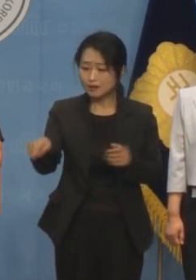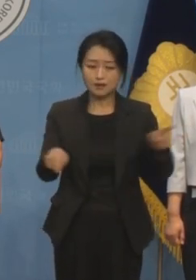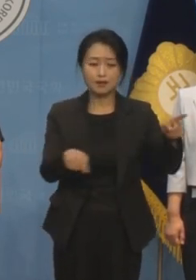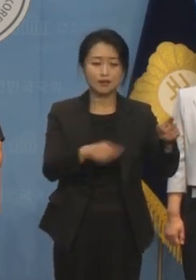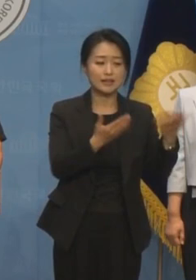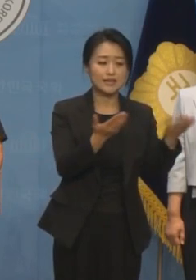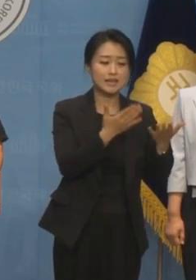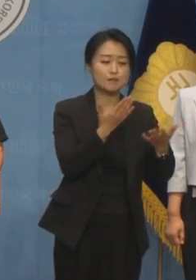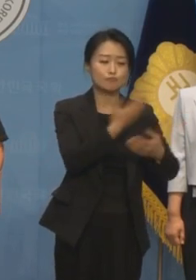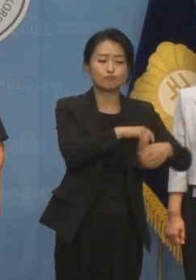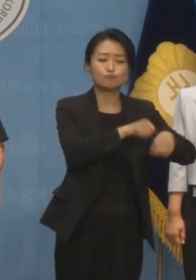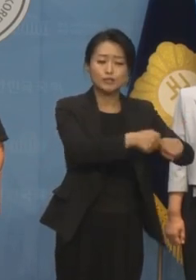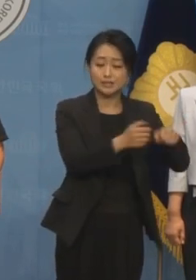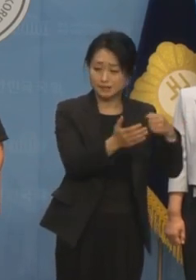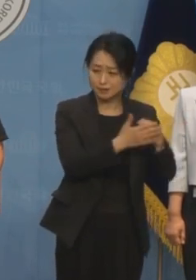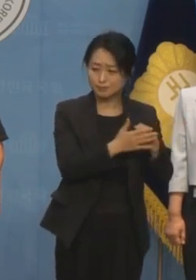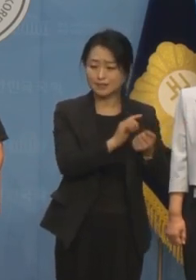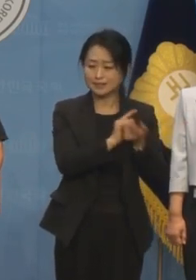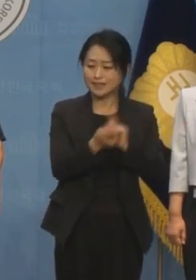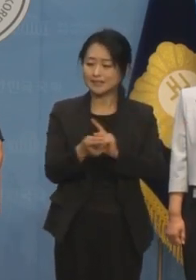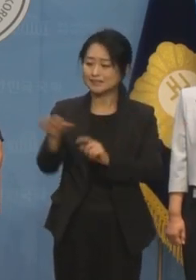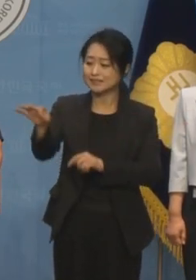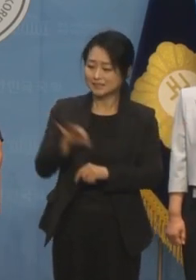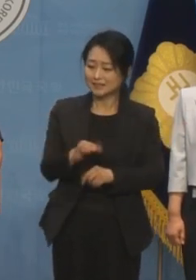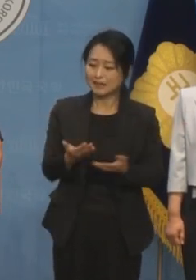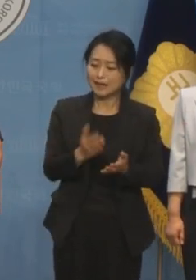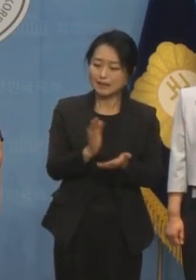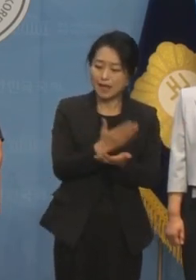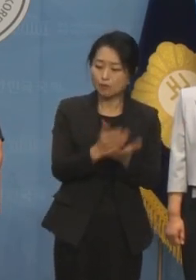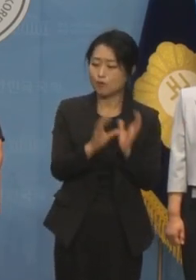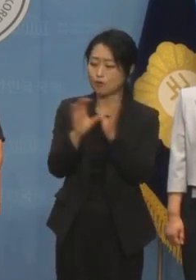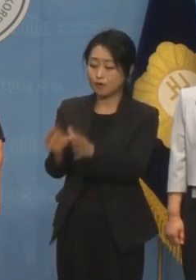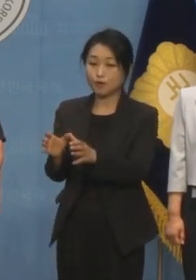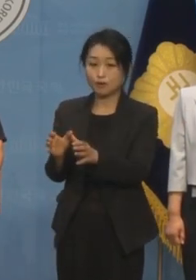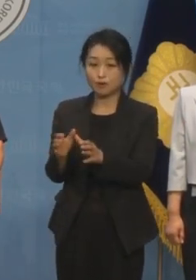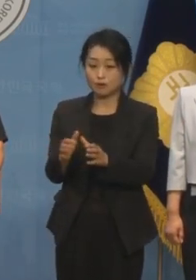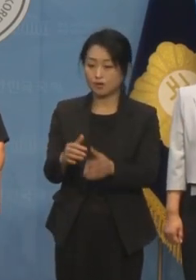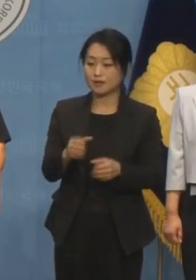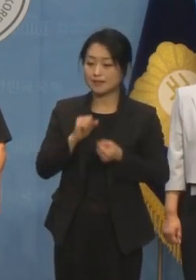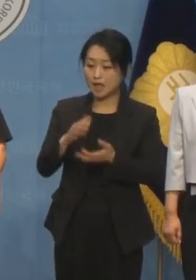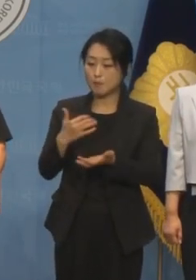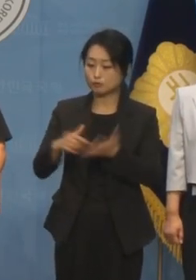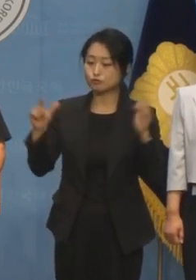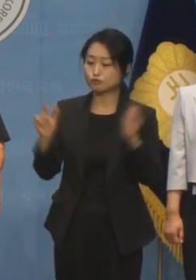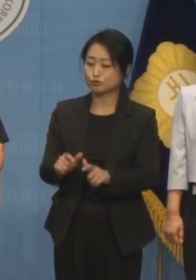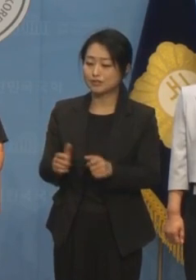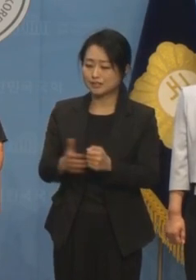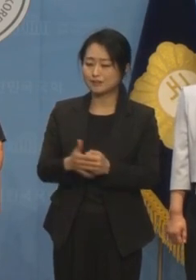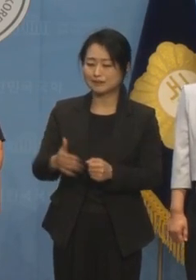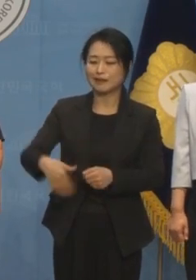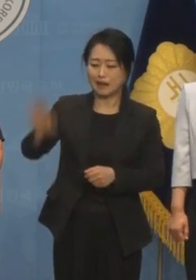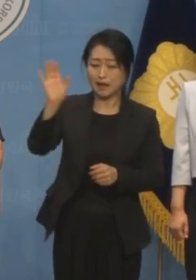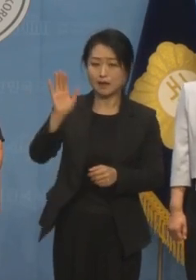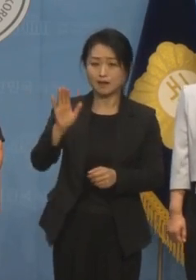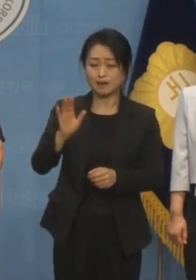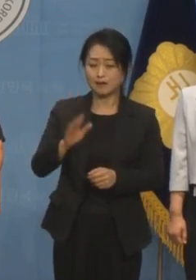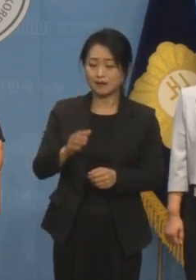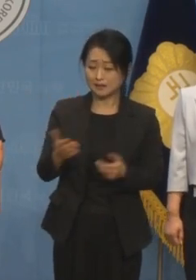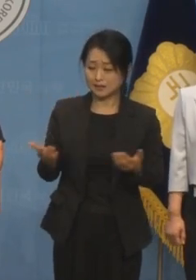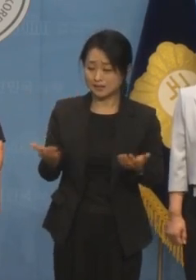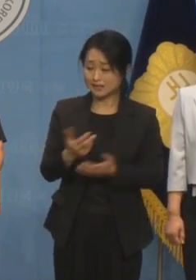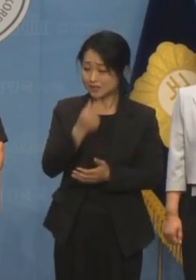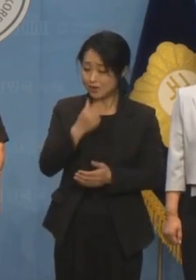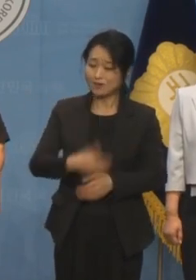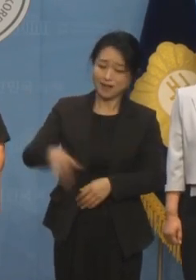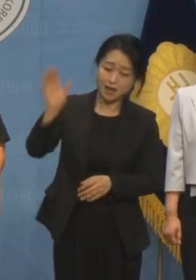채용되었으니 통상 우편물 및 물량이 줄었으니 이제는 집배원들이 일할 거리가 없다. 일하기 싫으면